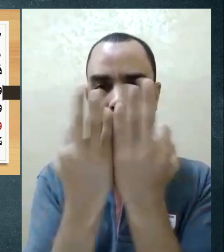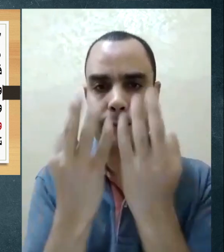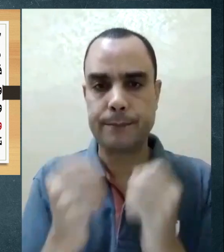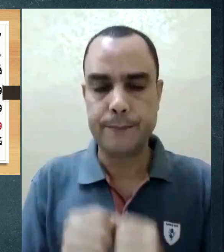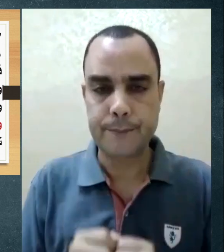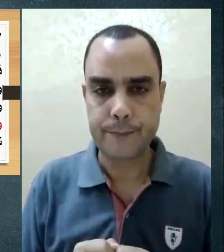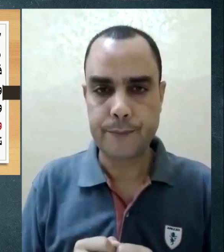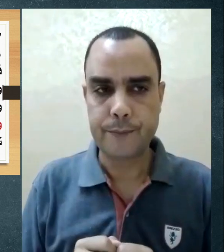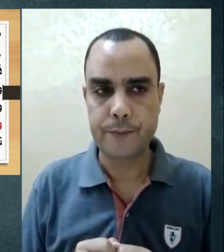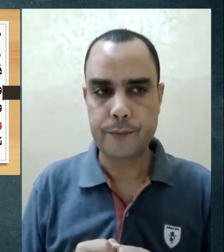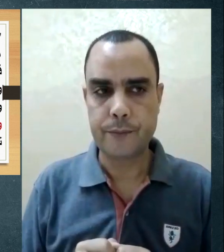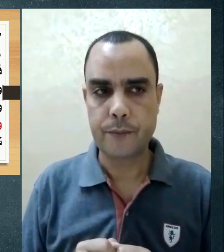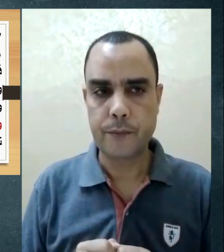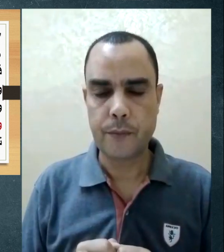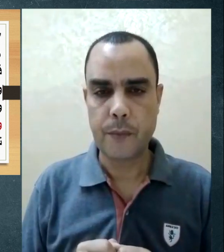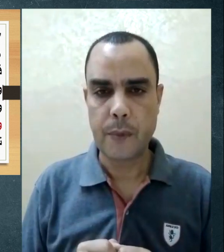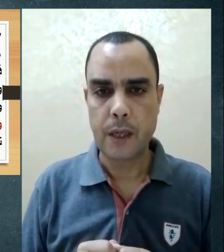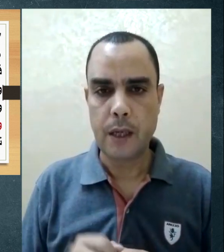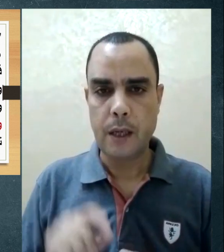والمجتمع.